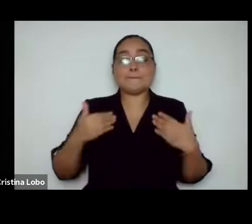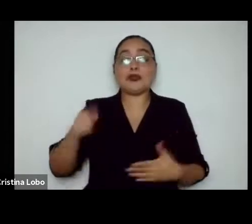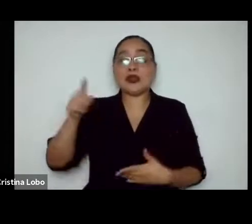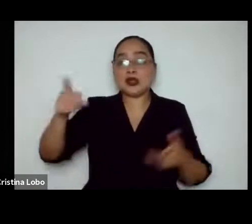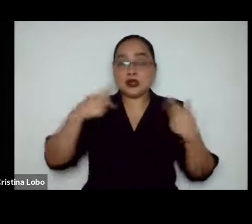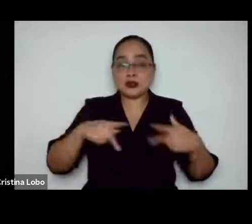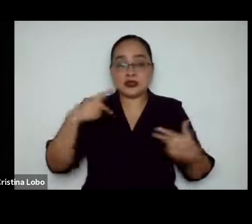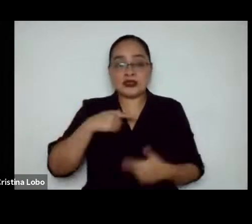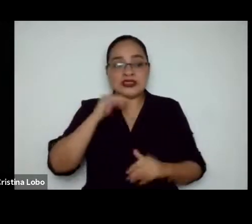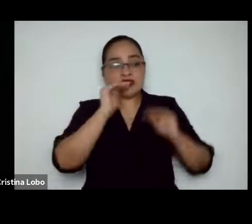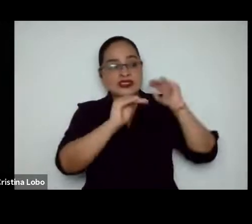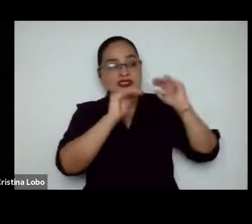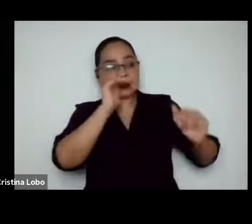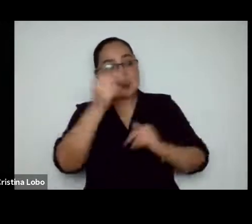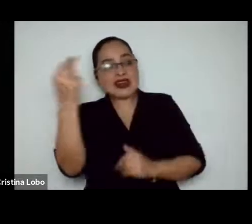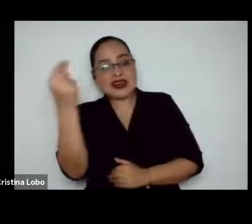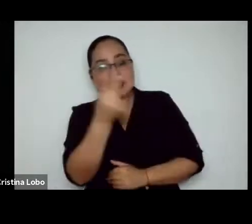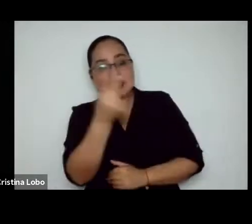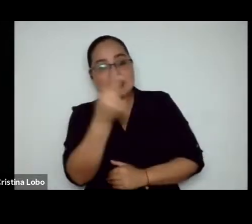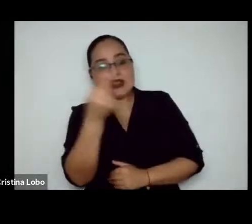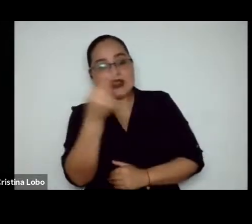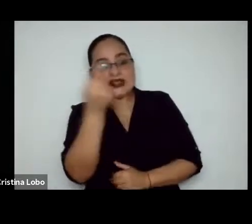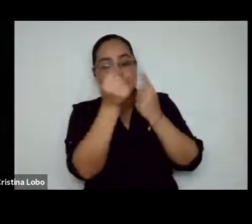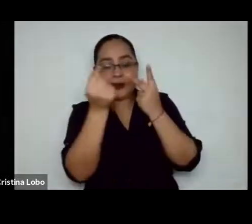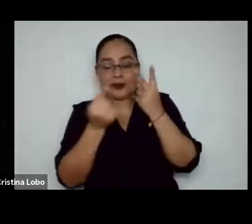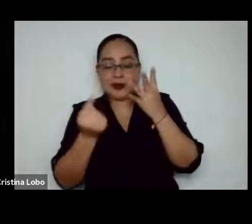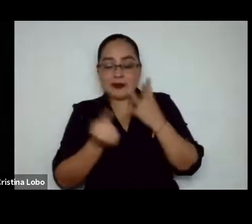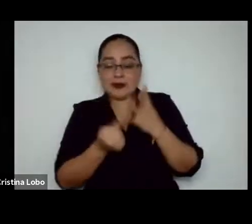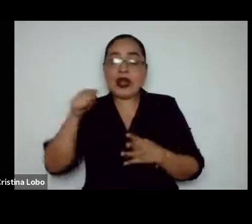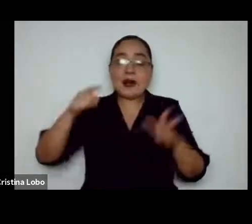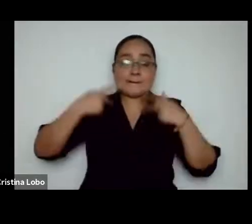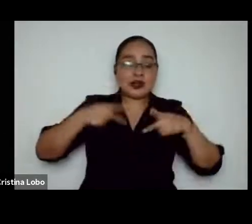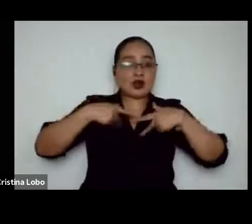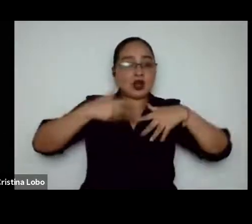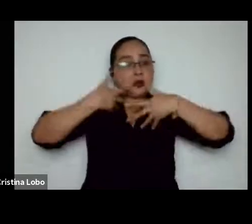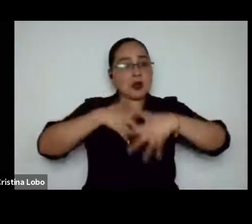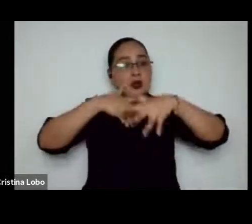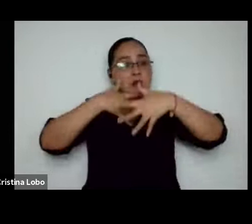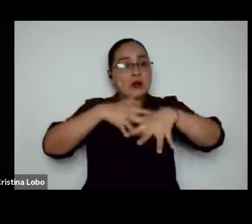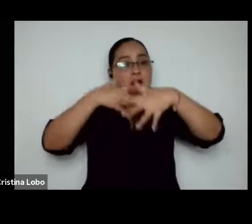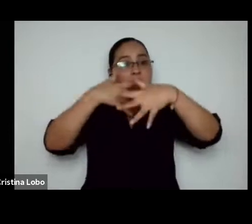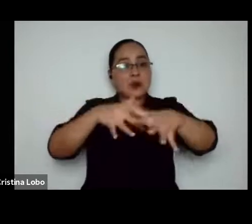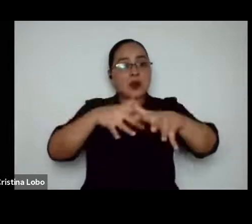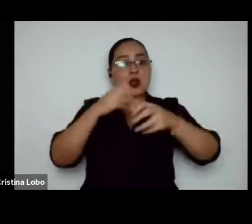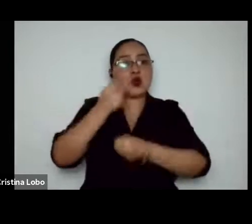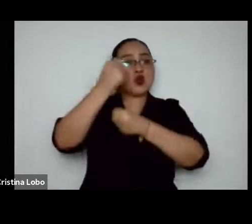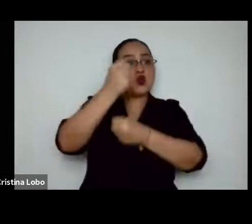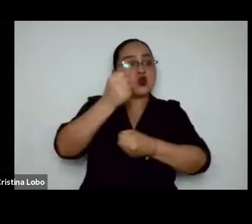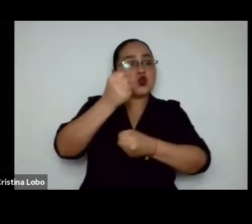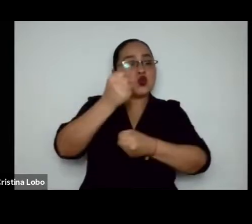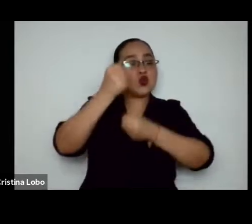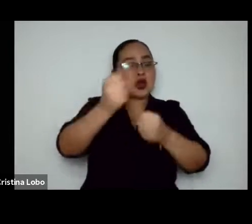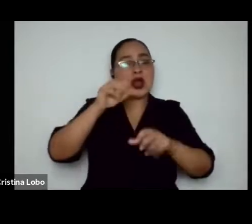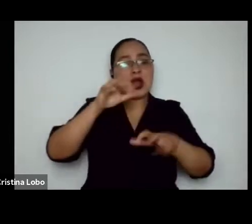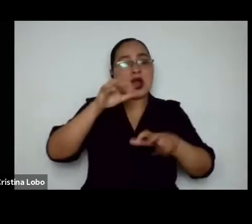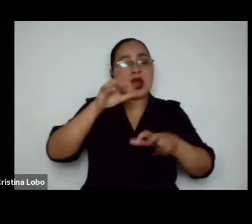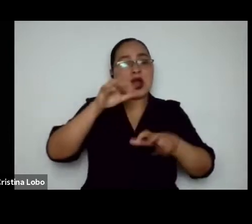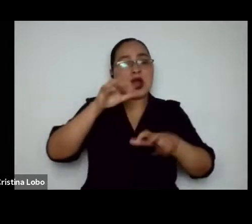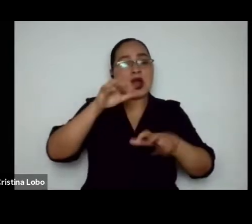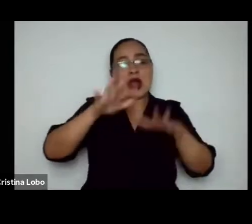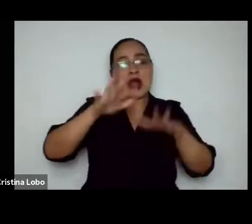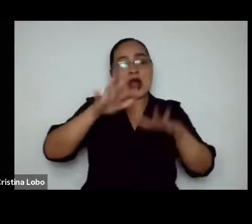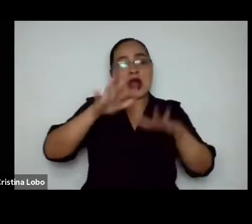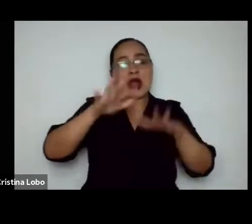reclamos, personas haciendo reclamos, movilizándose, obviamente muchas veces sufriendo, muchas veces siendo objeto